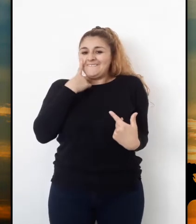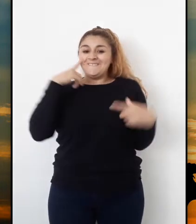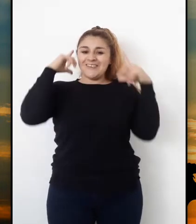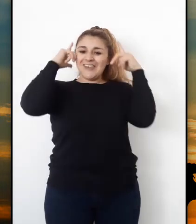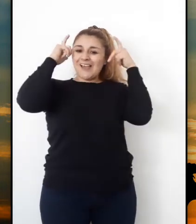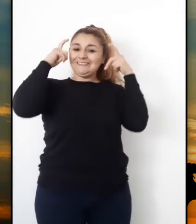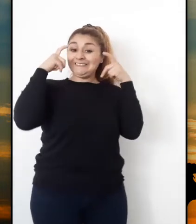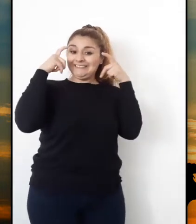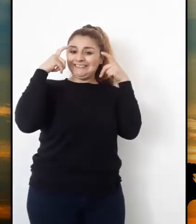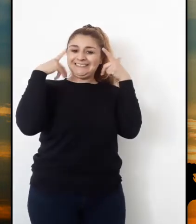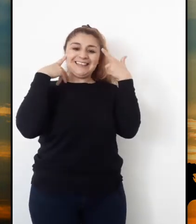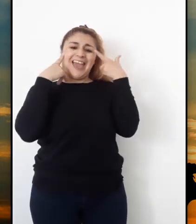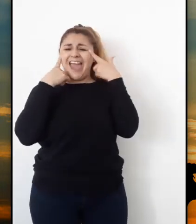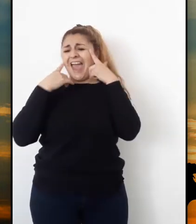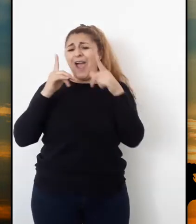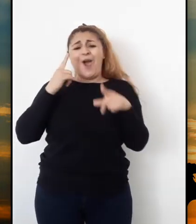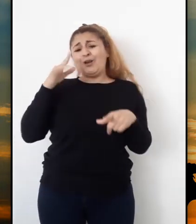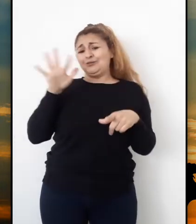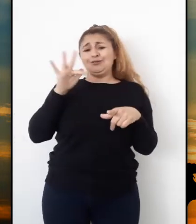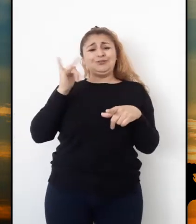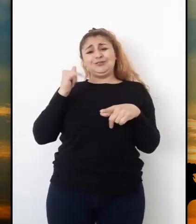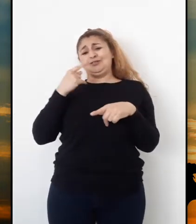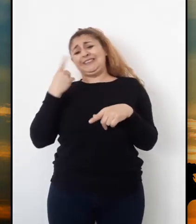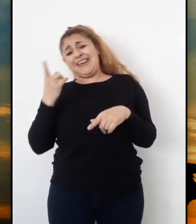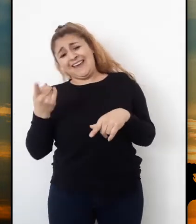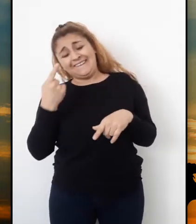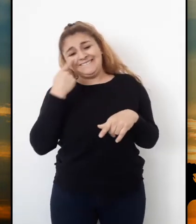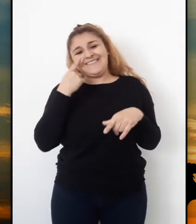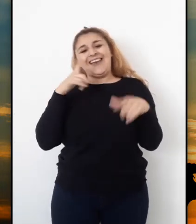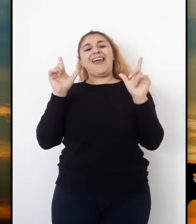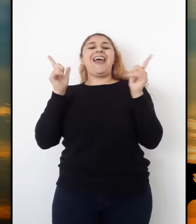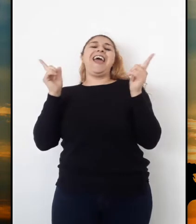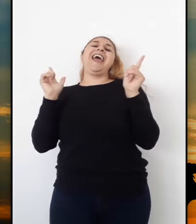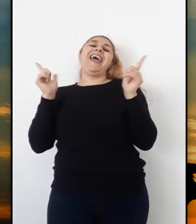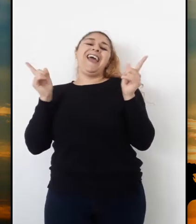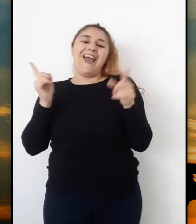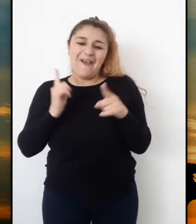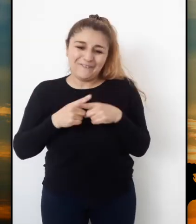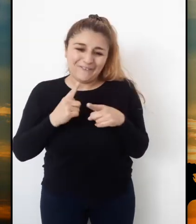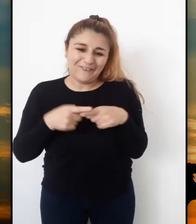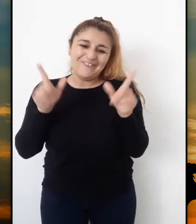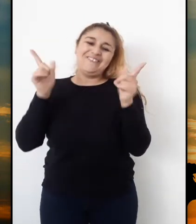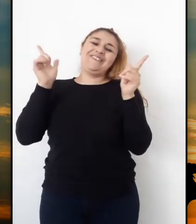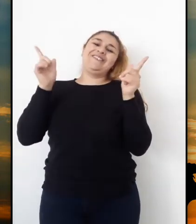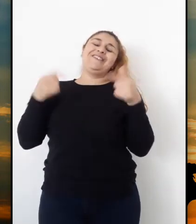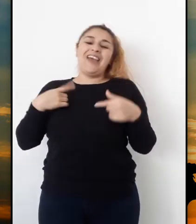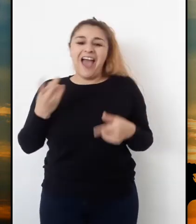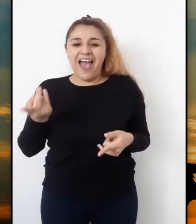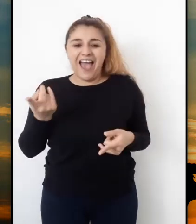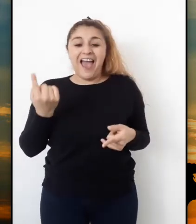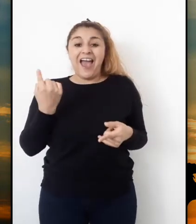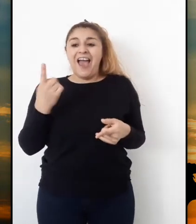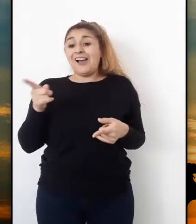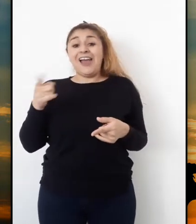vida era siempre fiestas y placeres. Le riche ne manquait de rien. Al rico no